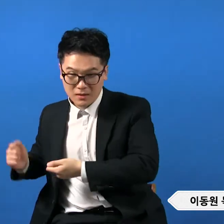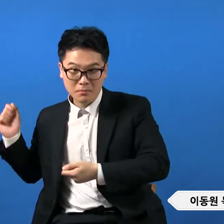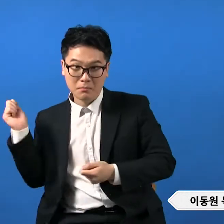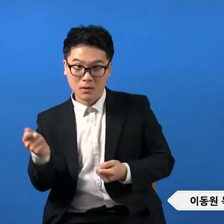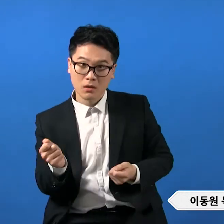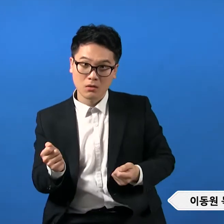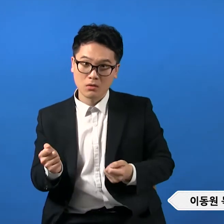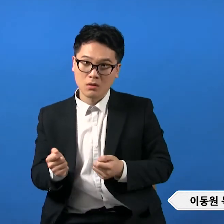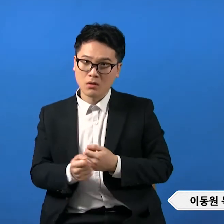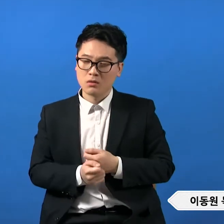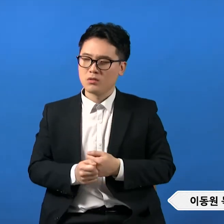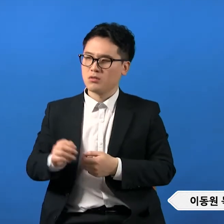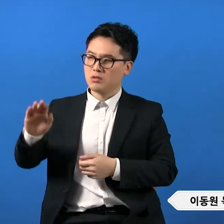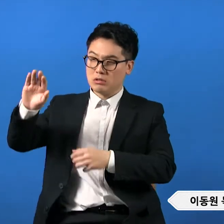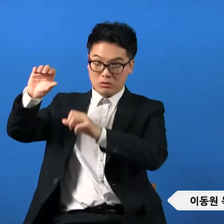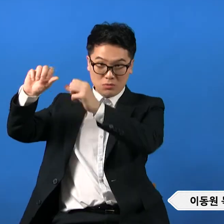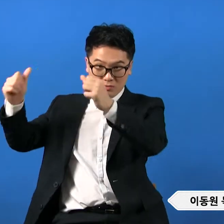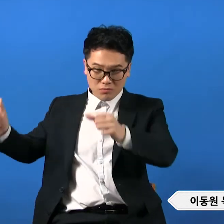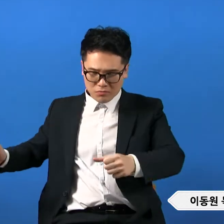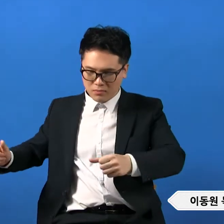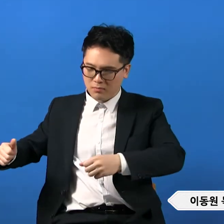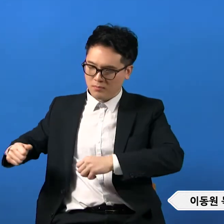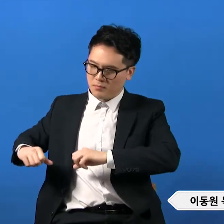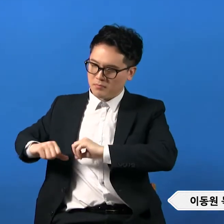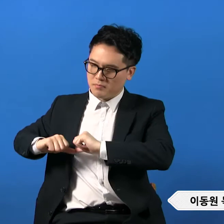이상으로 파편으로 깨어져 나가기 시작한 것입니다.